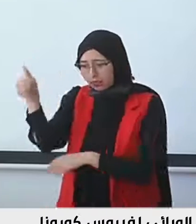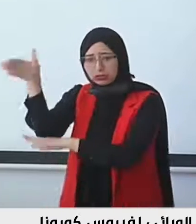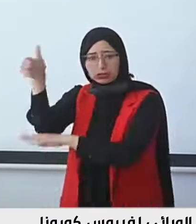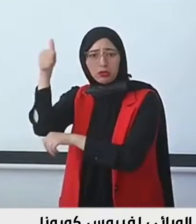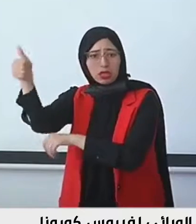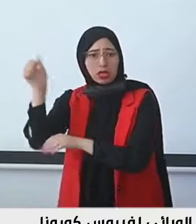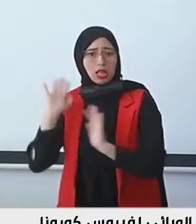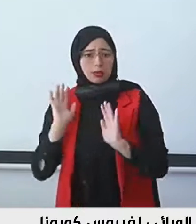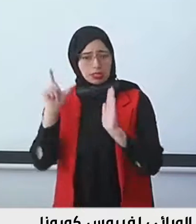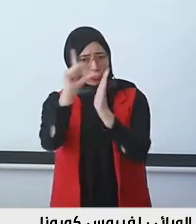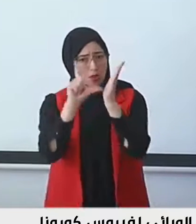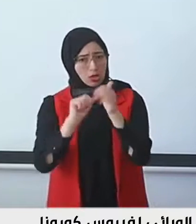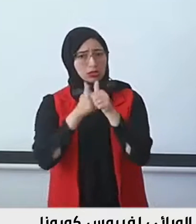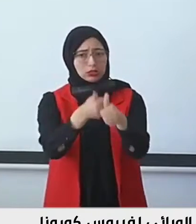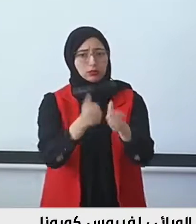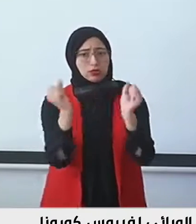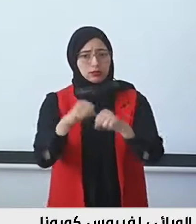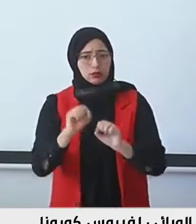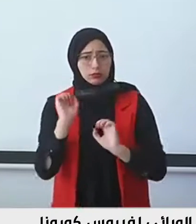معروفة طبقا للقانون.